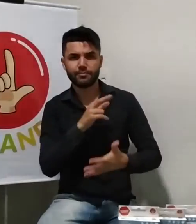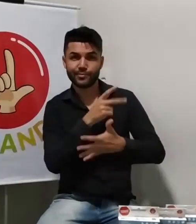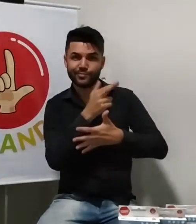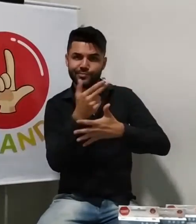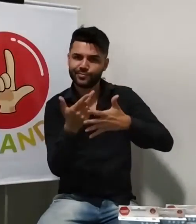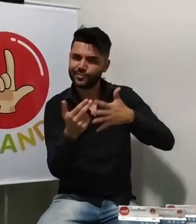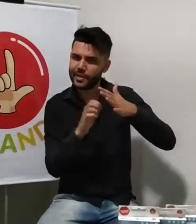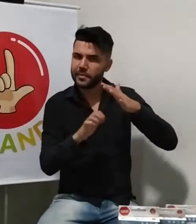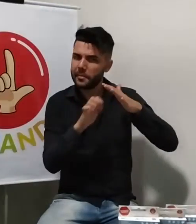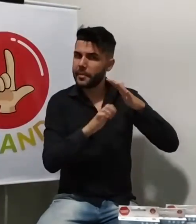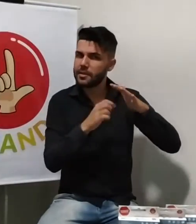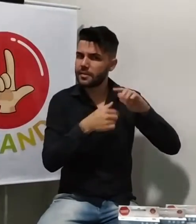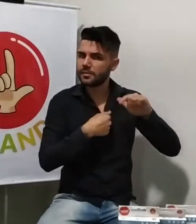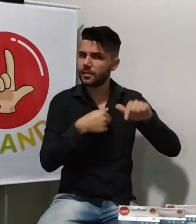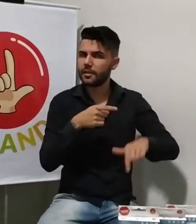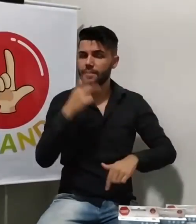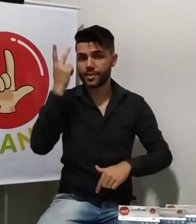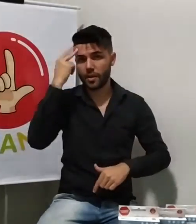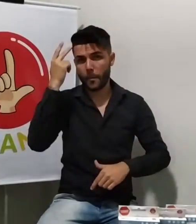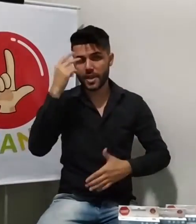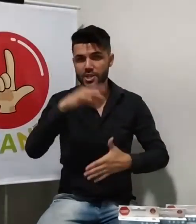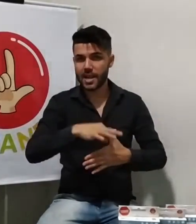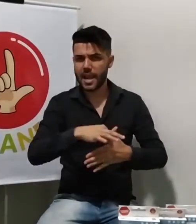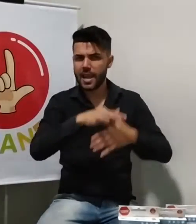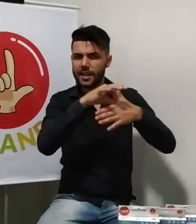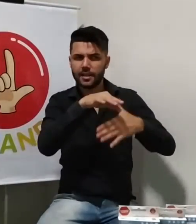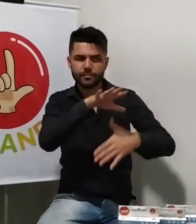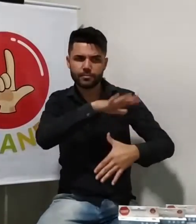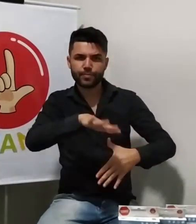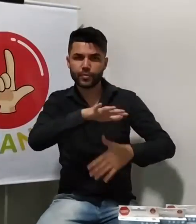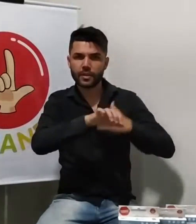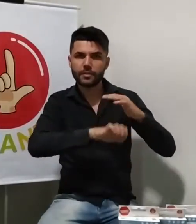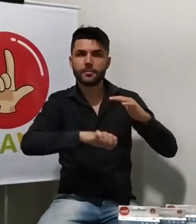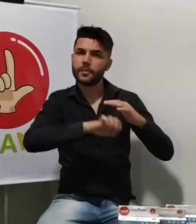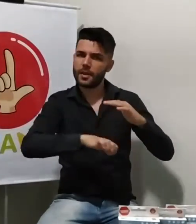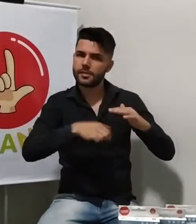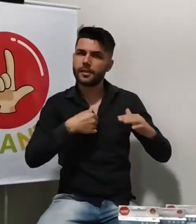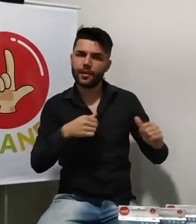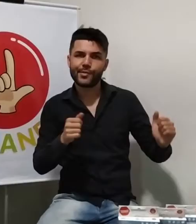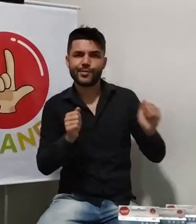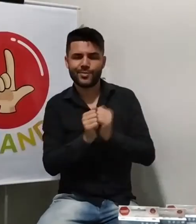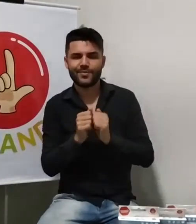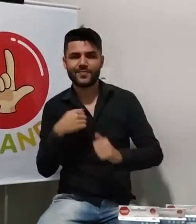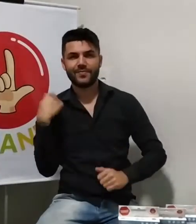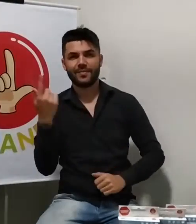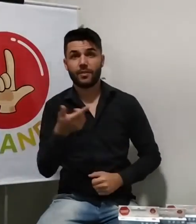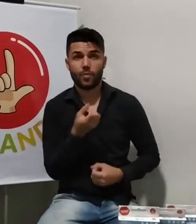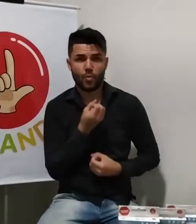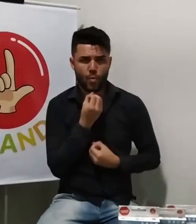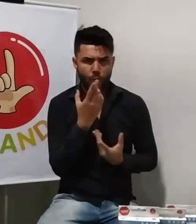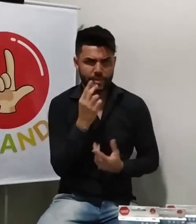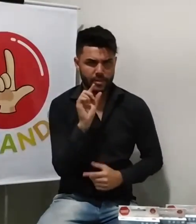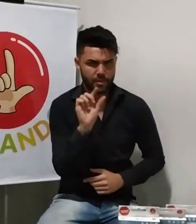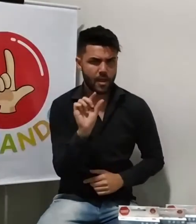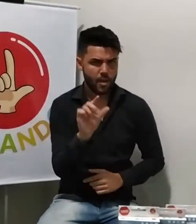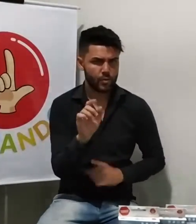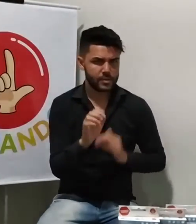inside information aqui pra galera do GVCast. Tem uma outra novidade também aqui, que eu acho que eu posso contar, né, Gustavo? Pode. É que